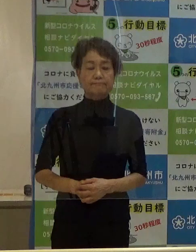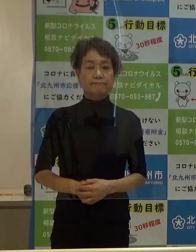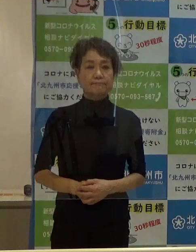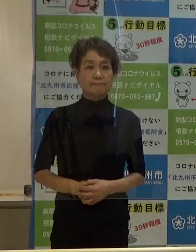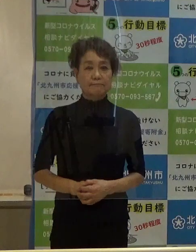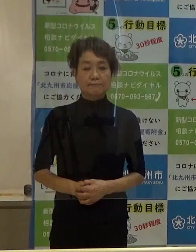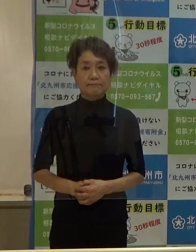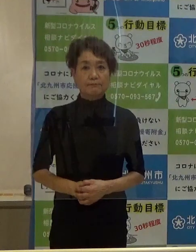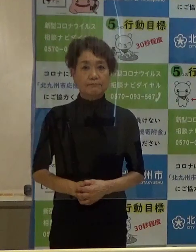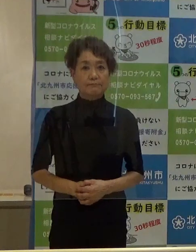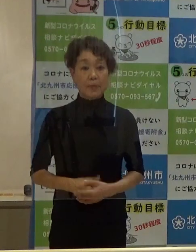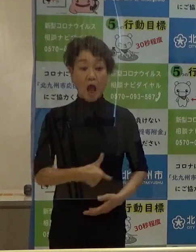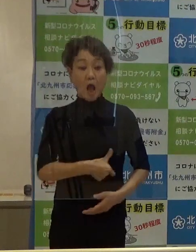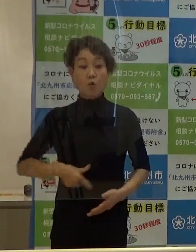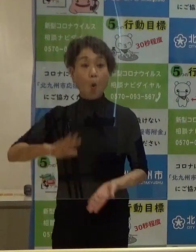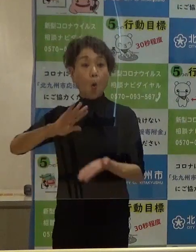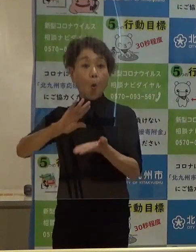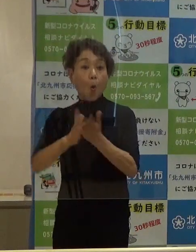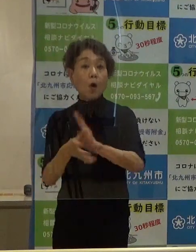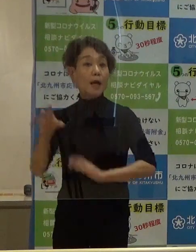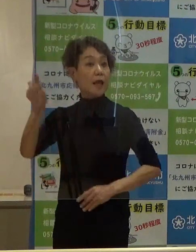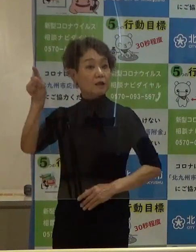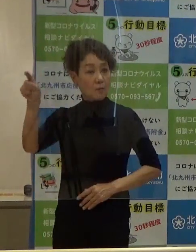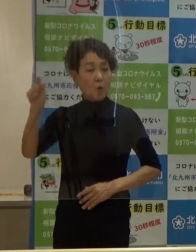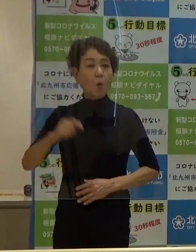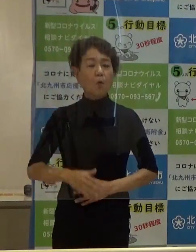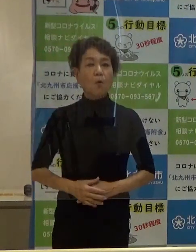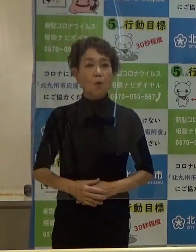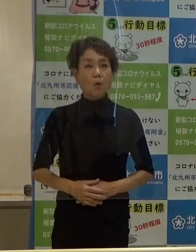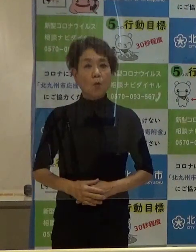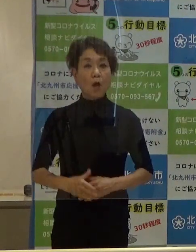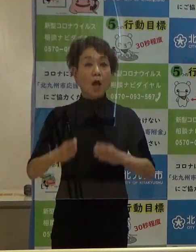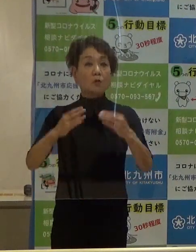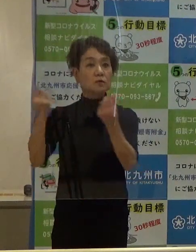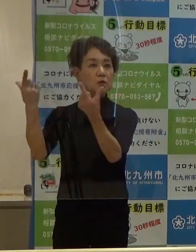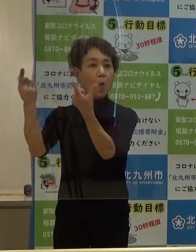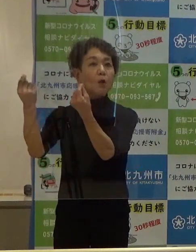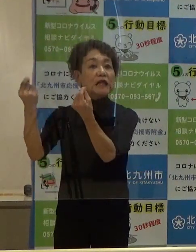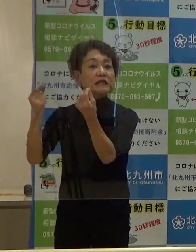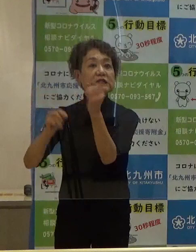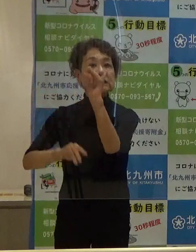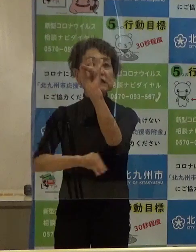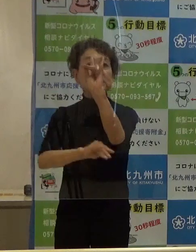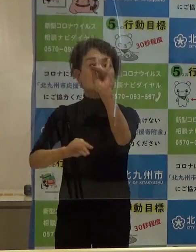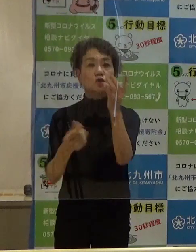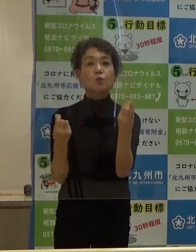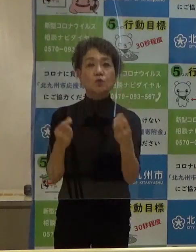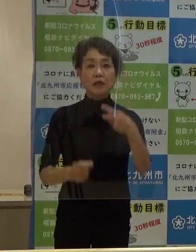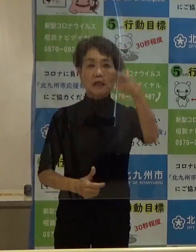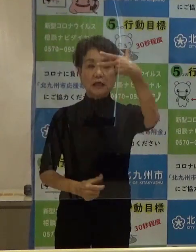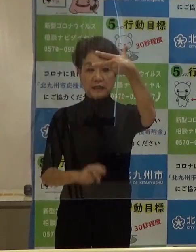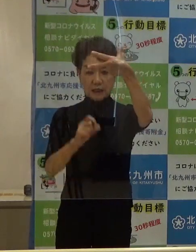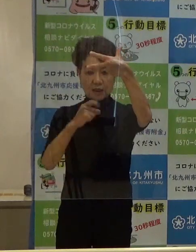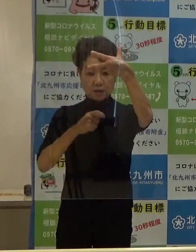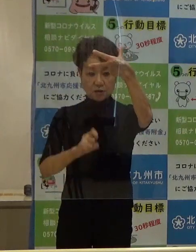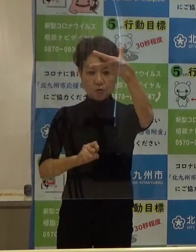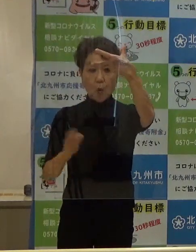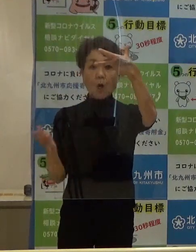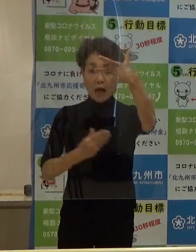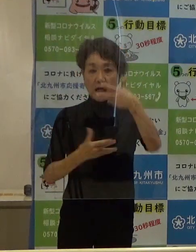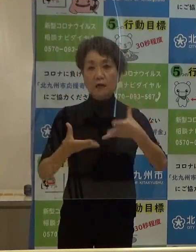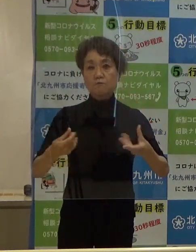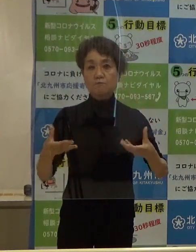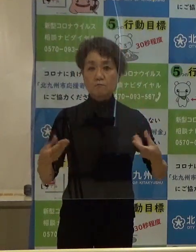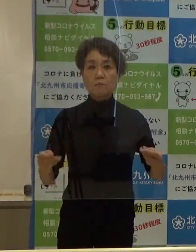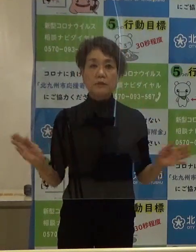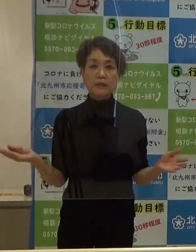また福岡県におきましても国と同じ基準のもとで7月10日から緩和をするという